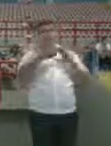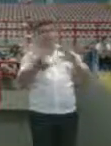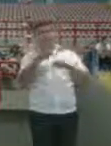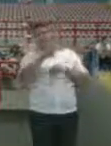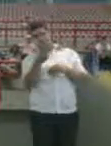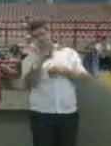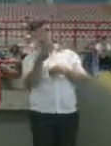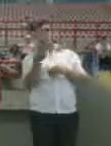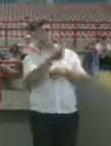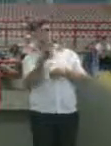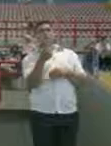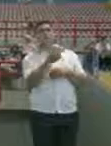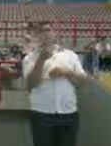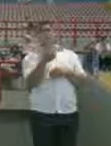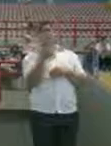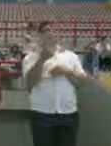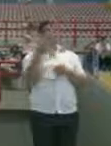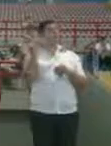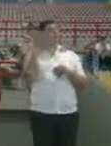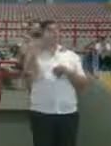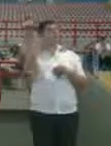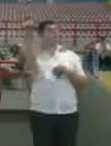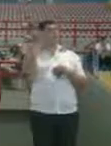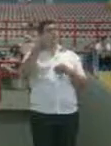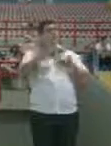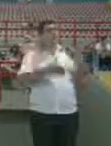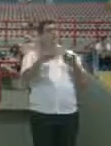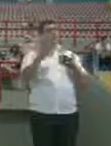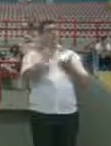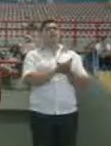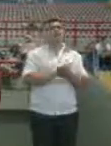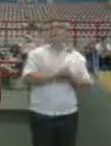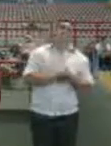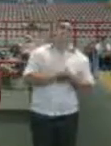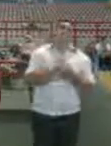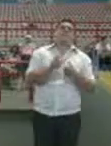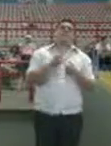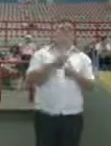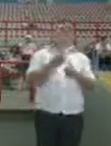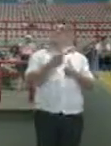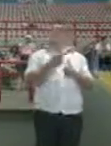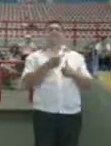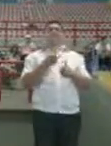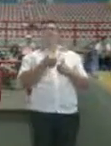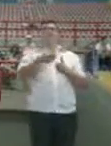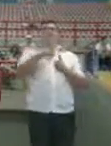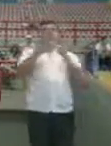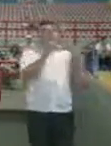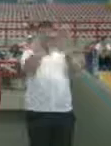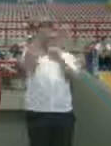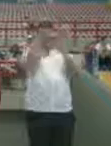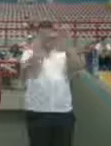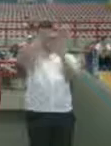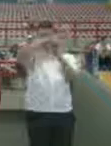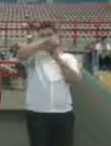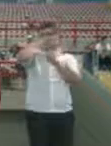características industriais, é importante para a prova. Primeiro, nós tivemos a descentralização. O que